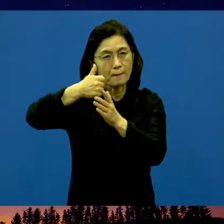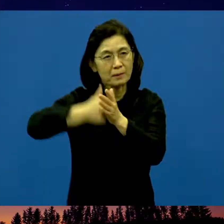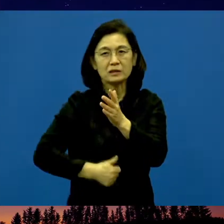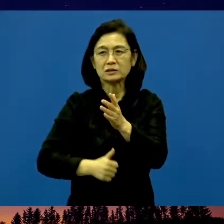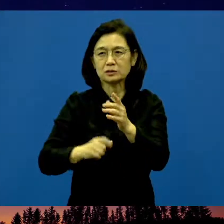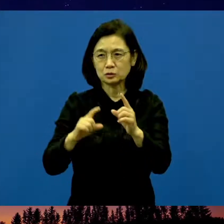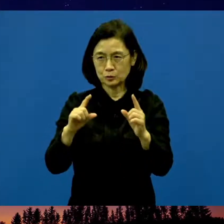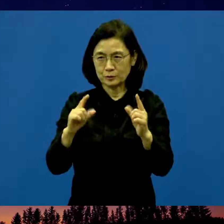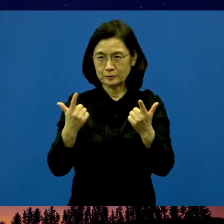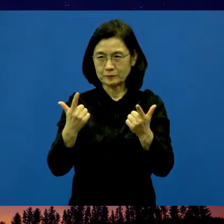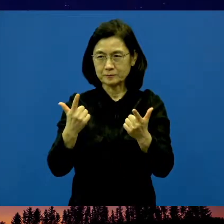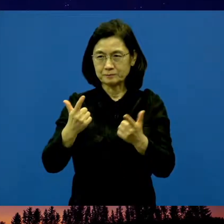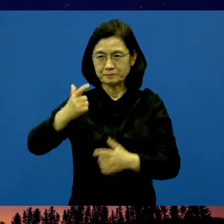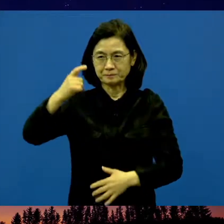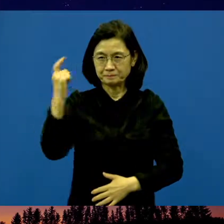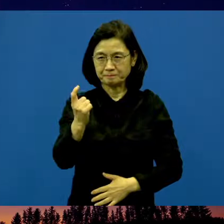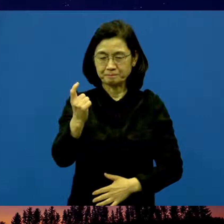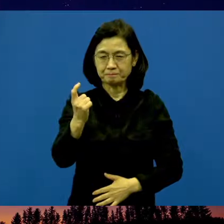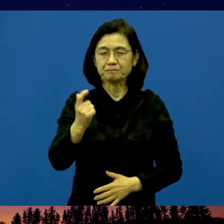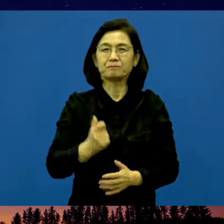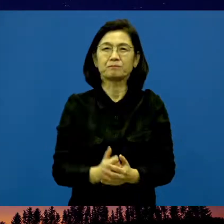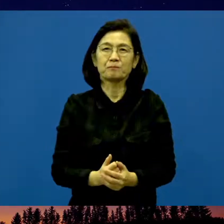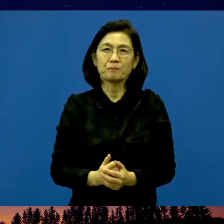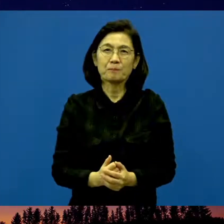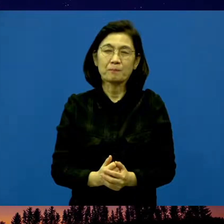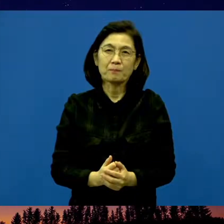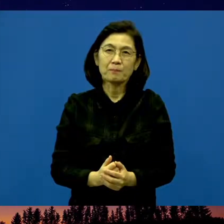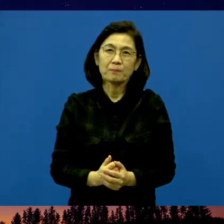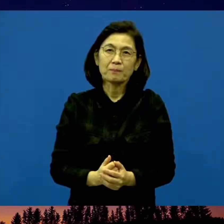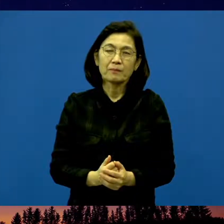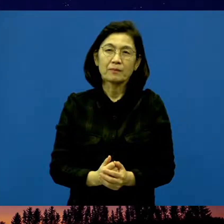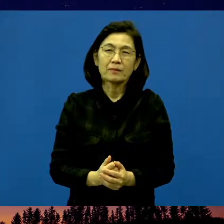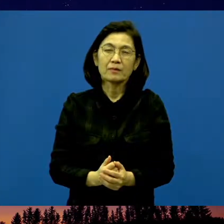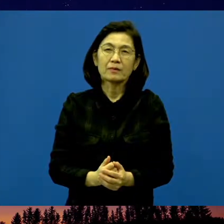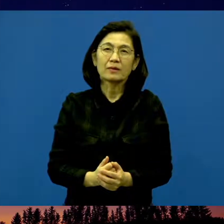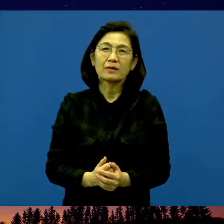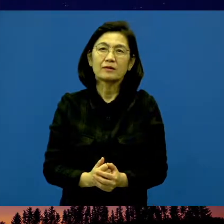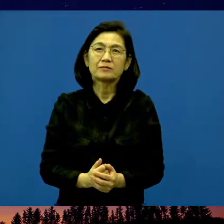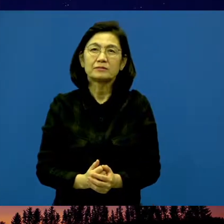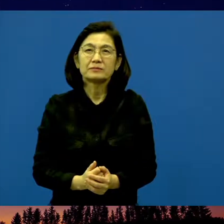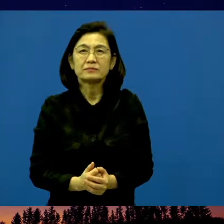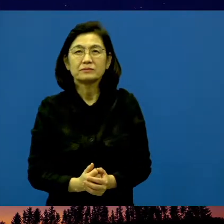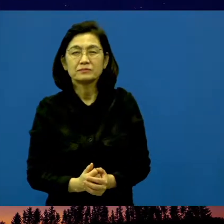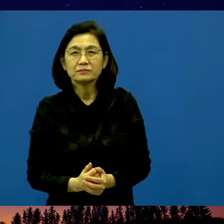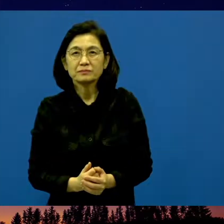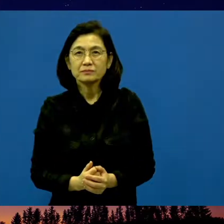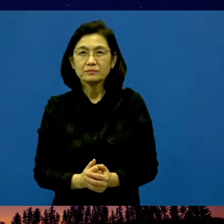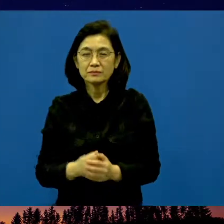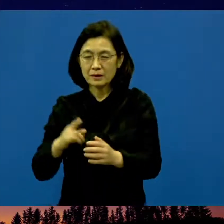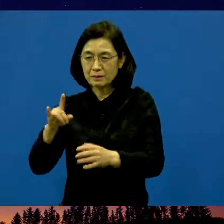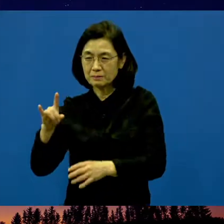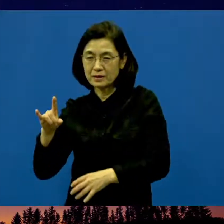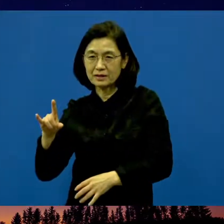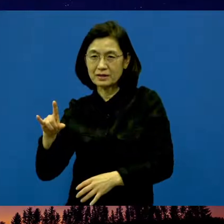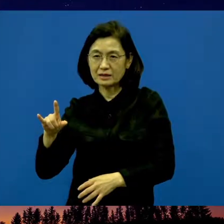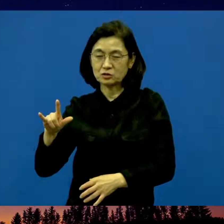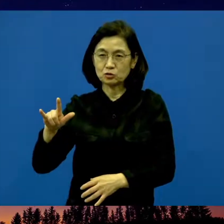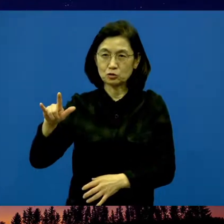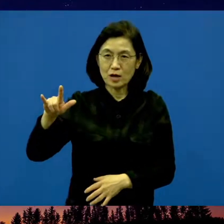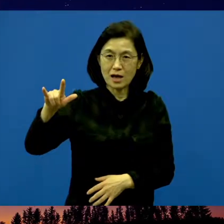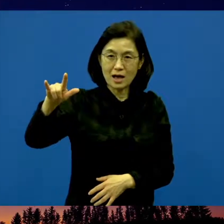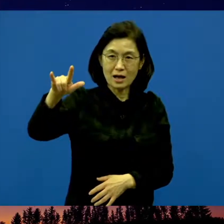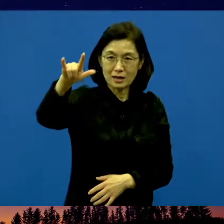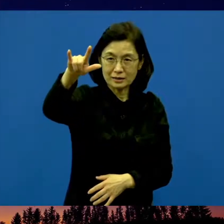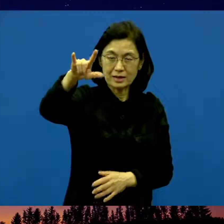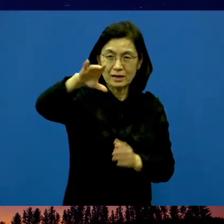이전에 누리지 못하던 것들을 누리게 되고 그런 것입니다. 비행기를 타면 그런 비행기를